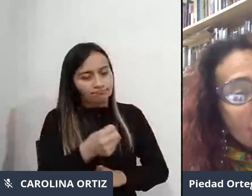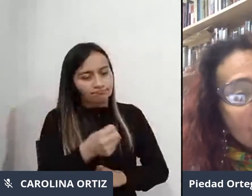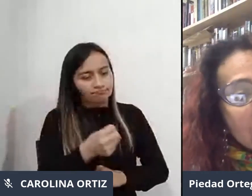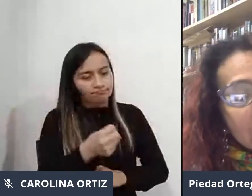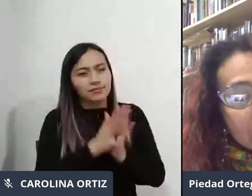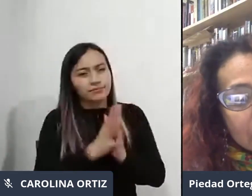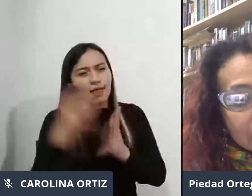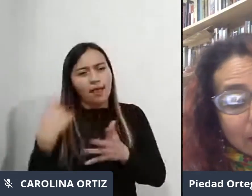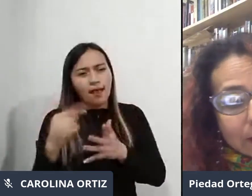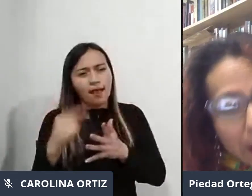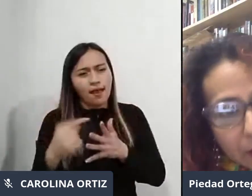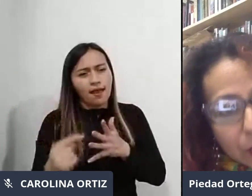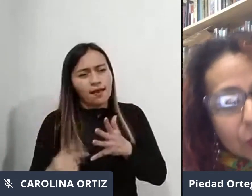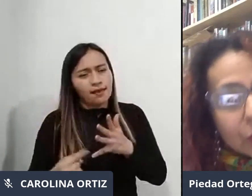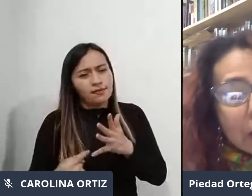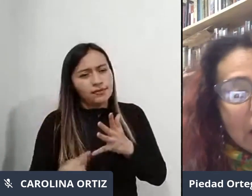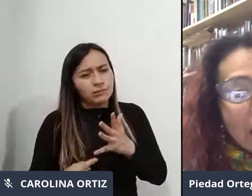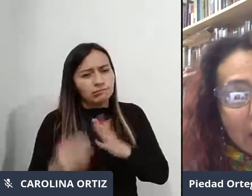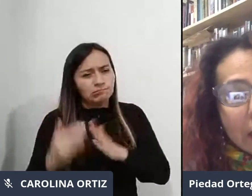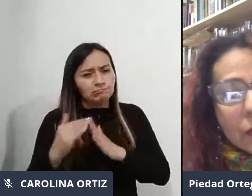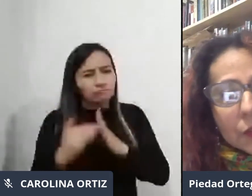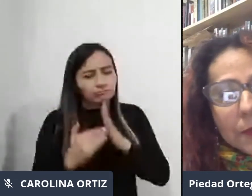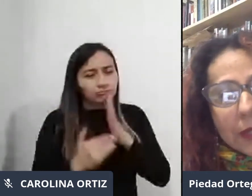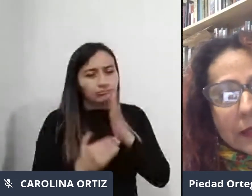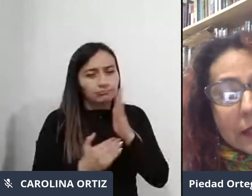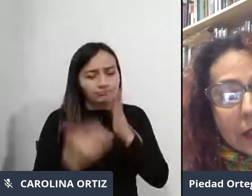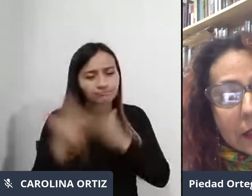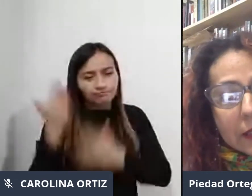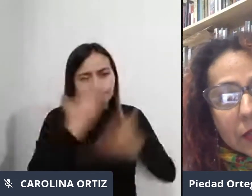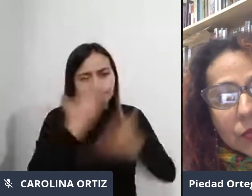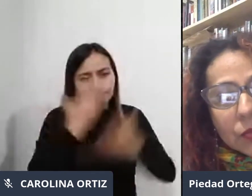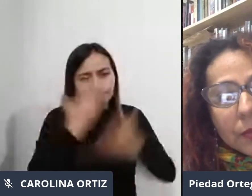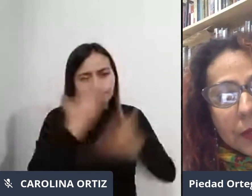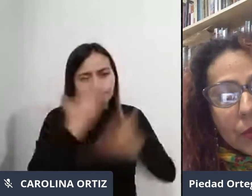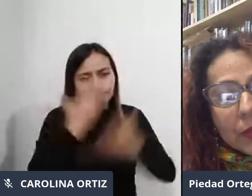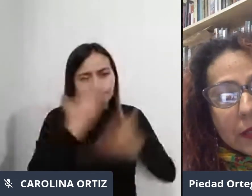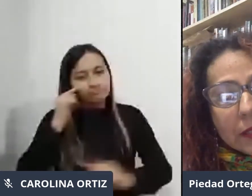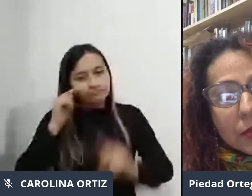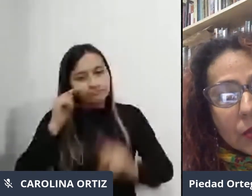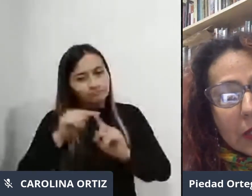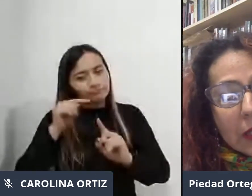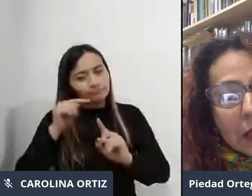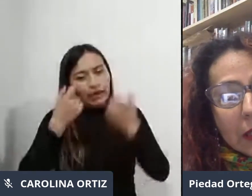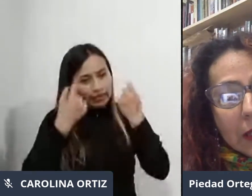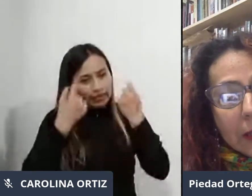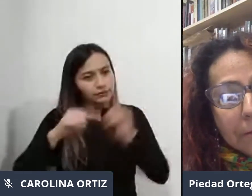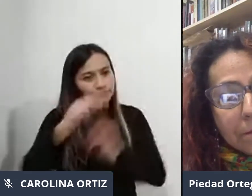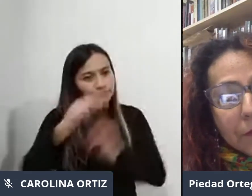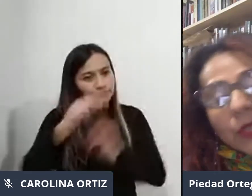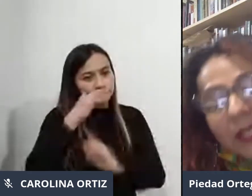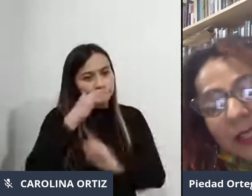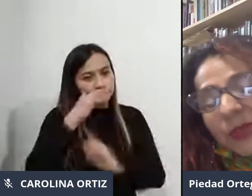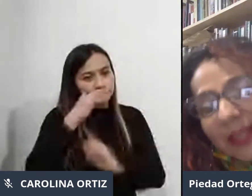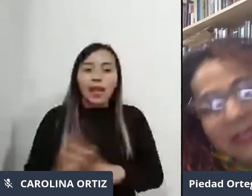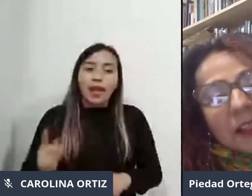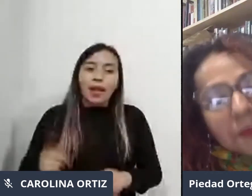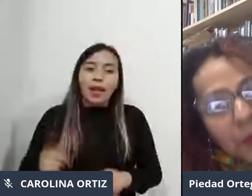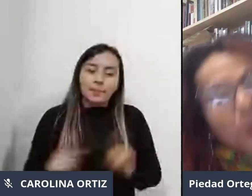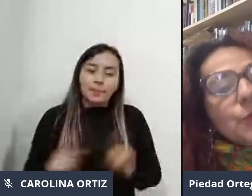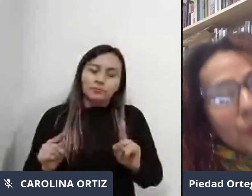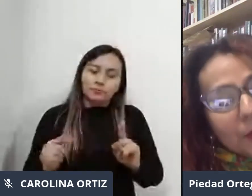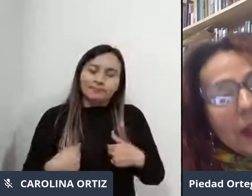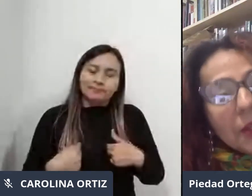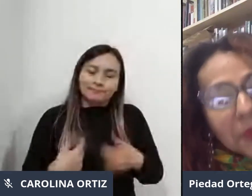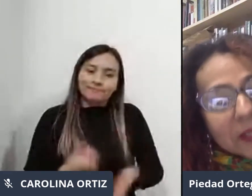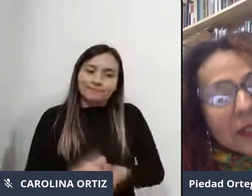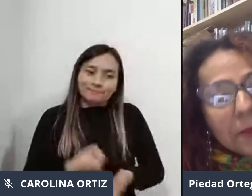elementos, más criterios analíticos para entender este asunto. Pero insisto, yo quiero regresar